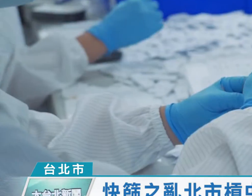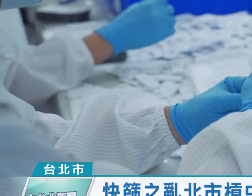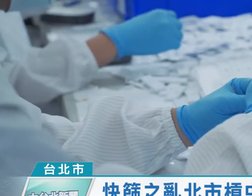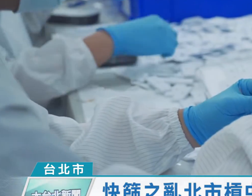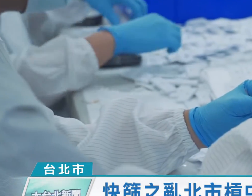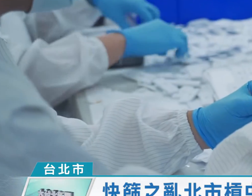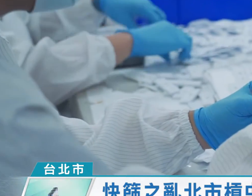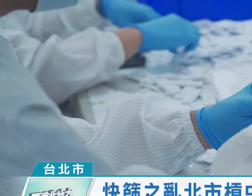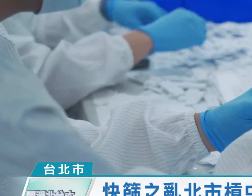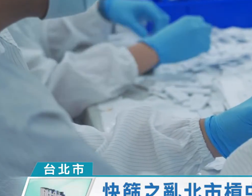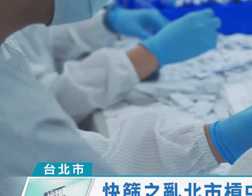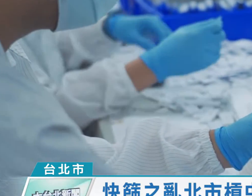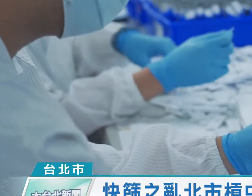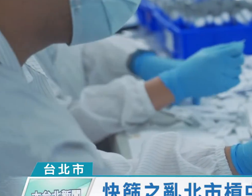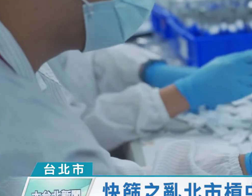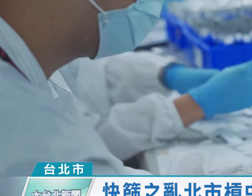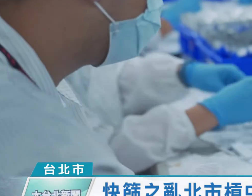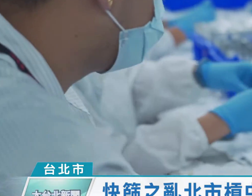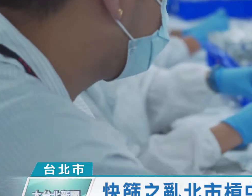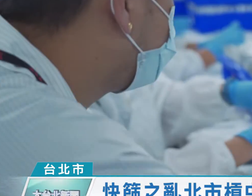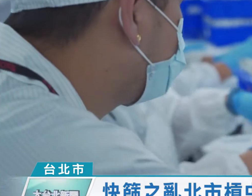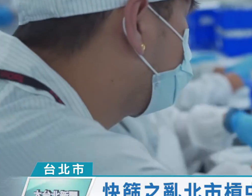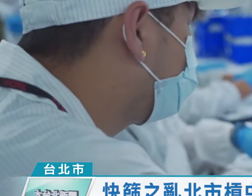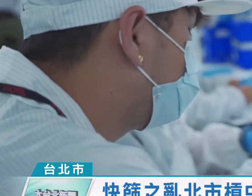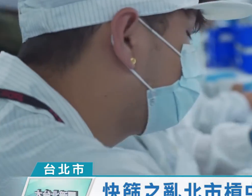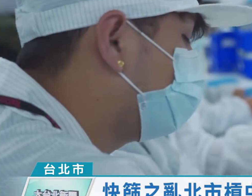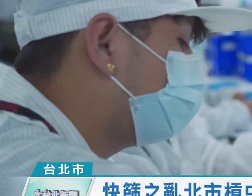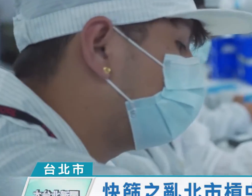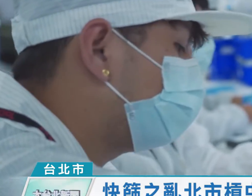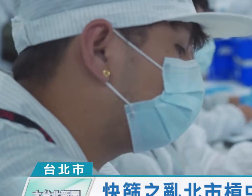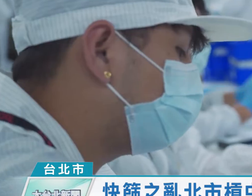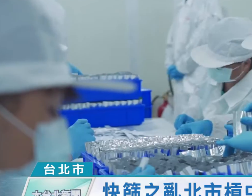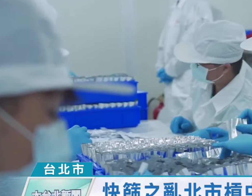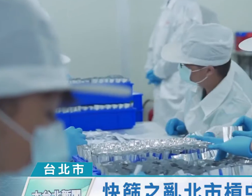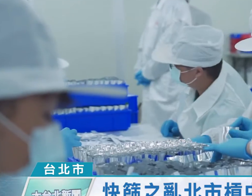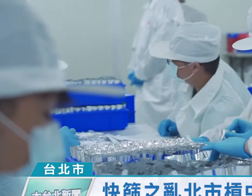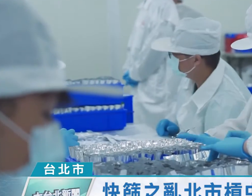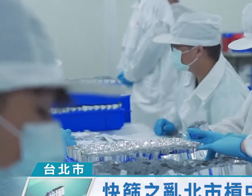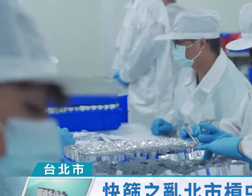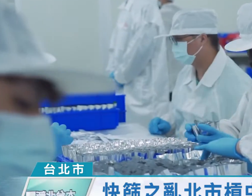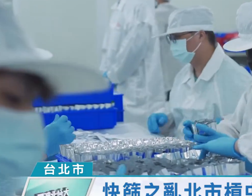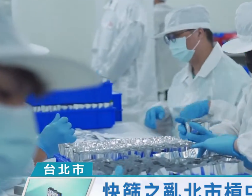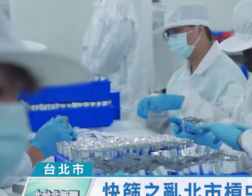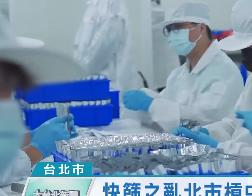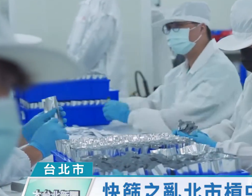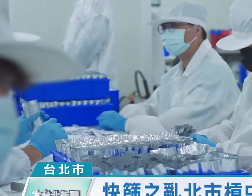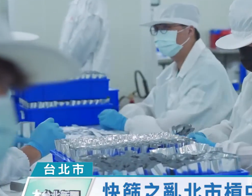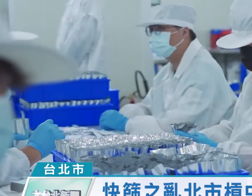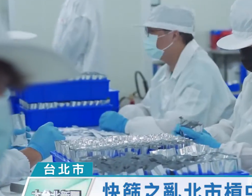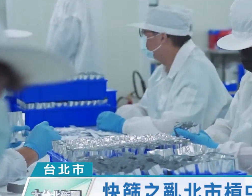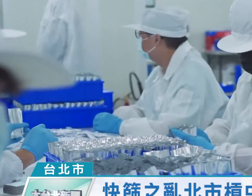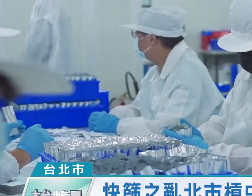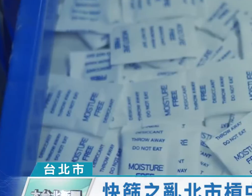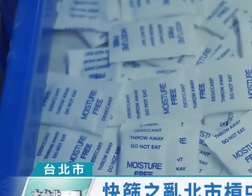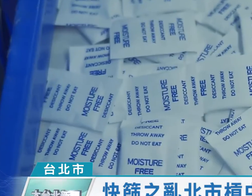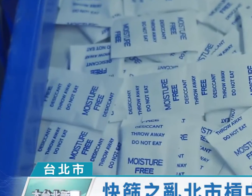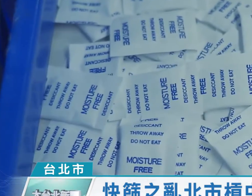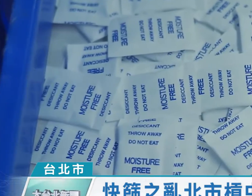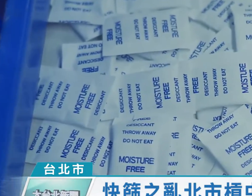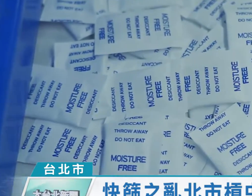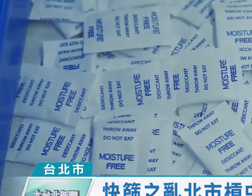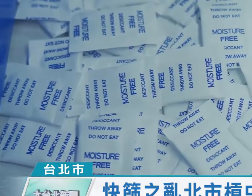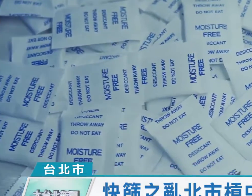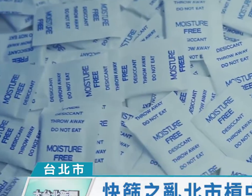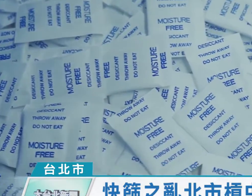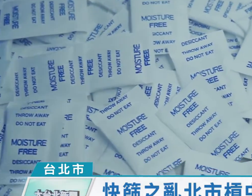事。 快筛之乱，北市府和中央再次杠上，不止73万剂还没补足，更有市议员指出，台北市1到4月